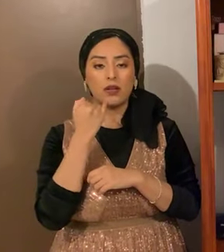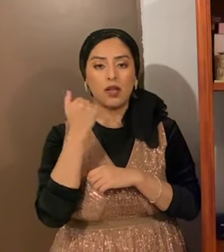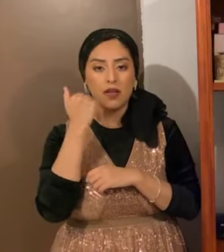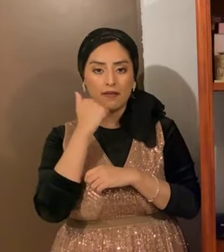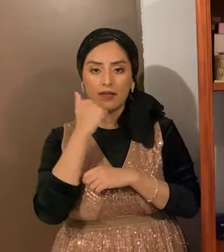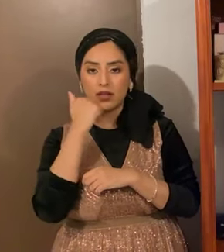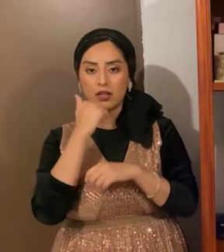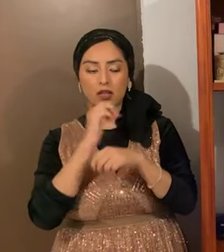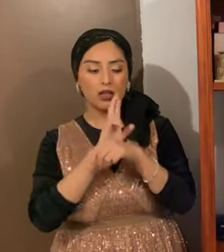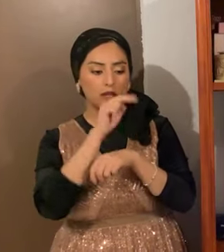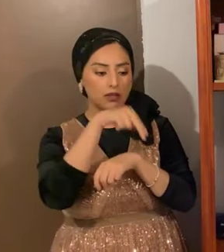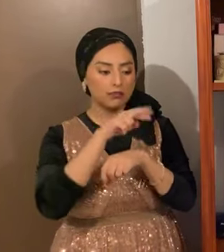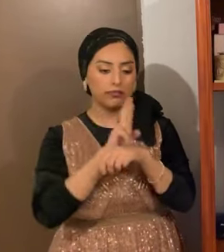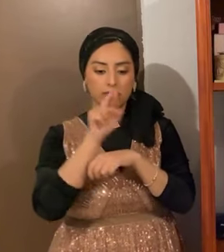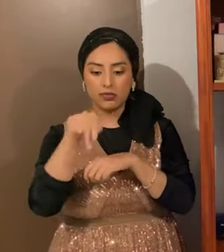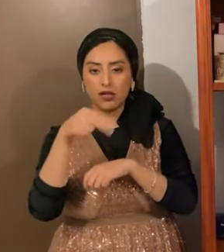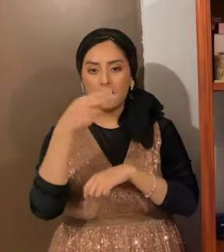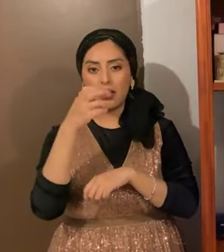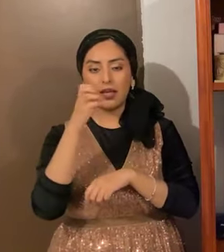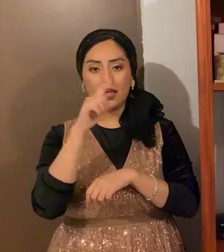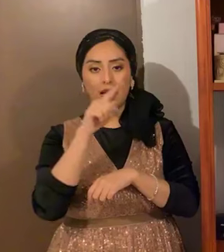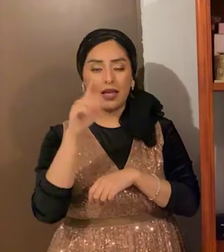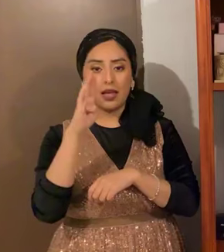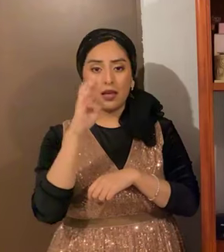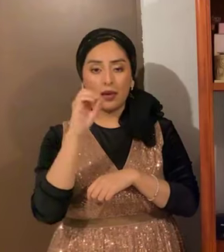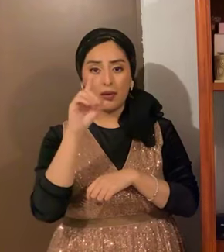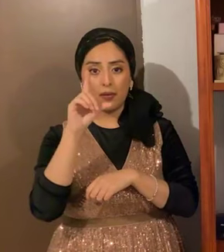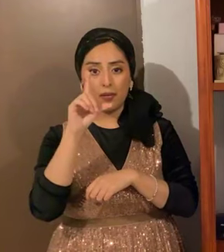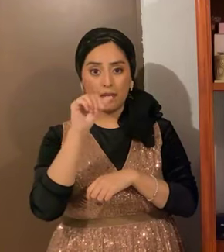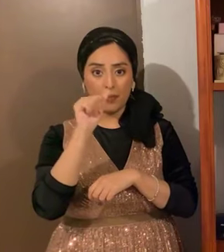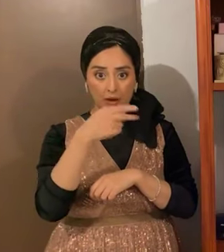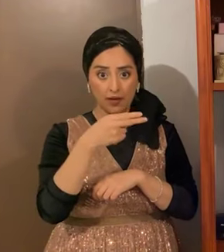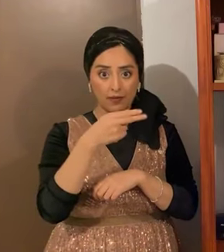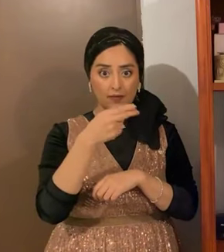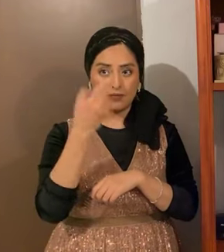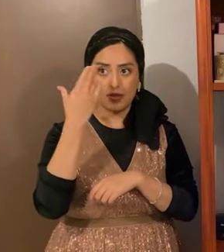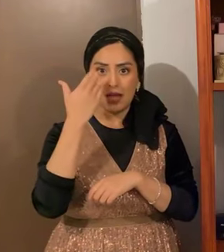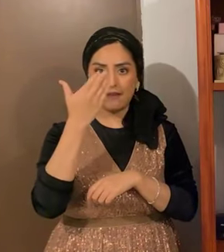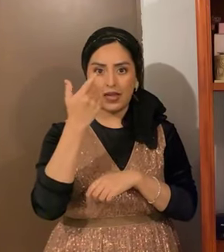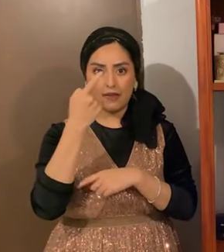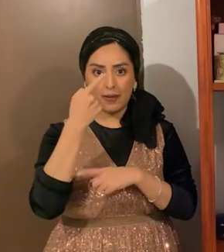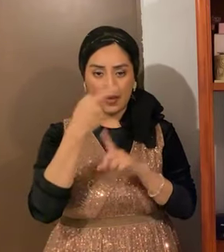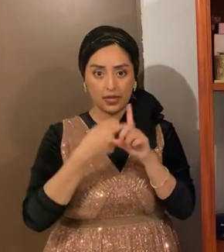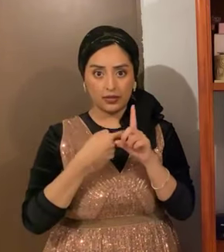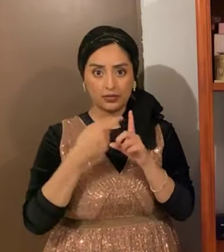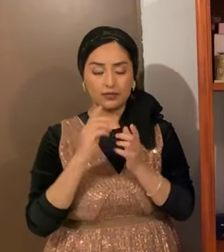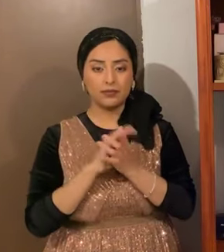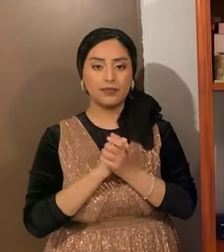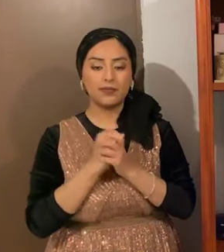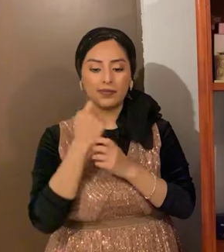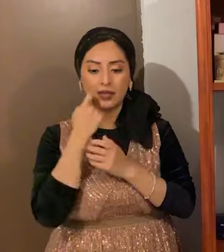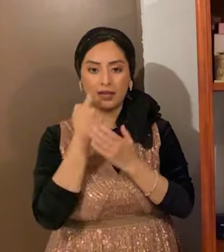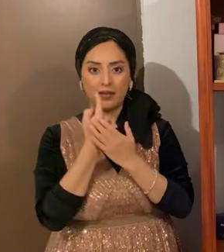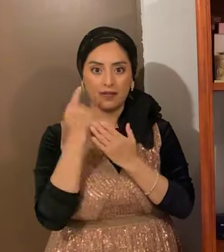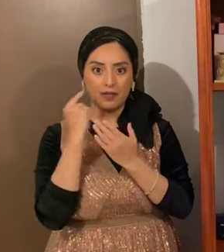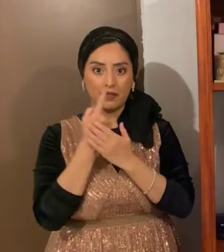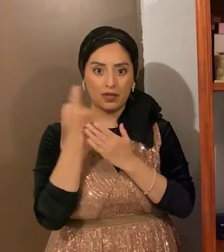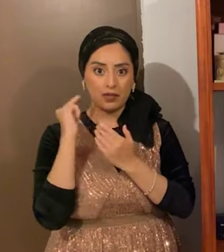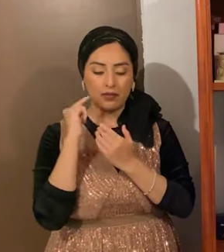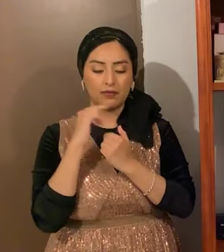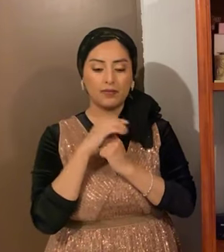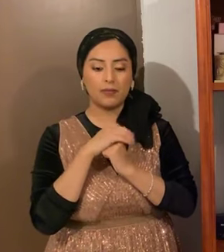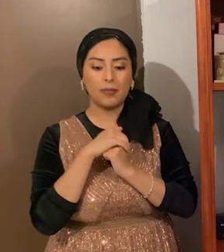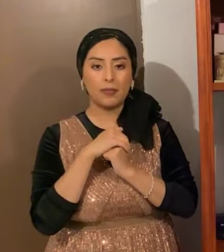posiciones de Hezbollah desde el primer día del alto al fuego, hace 15 meses, en estas últimas semanas los